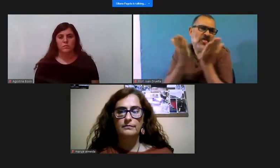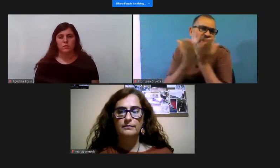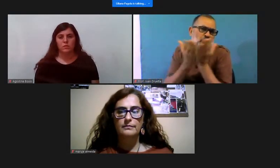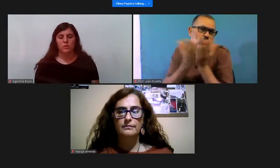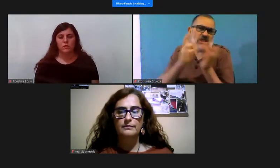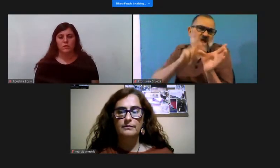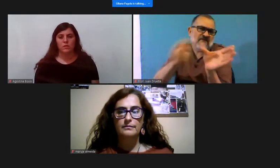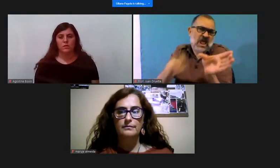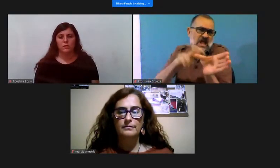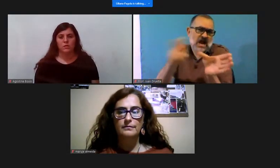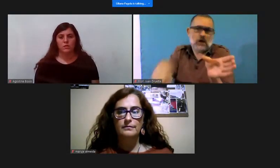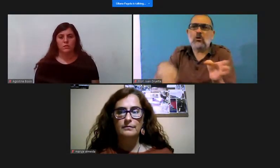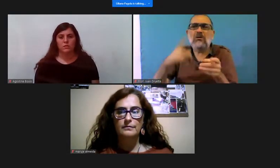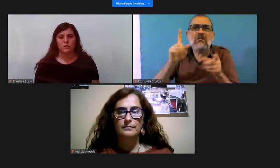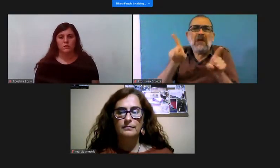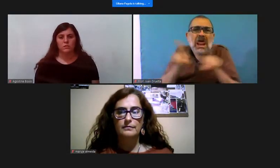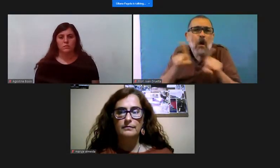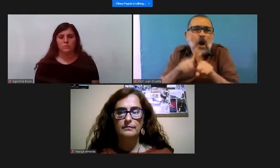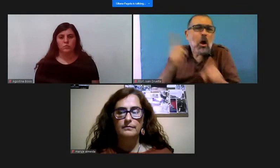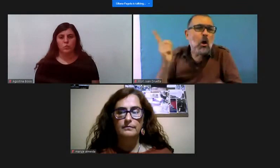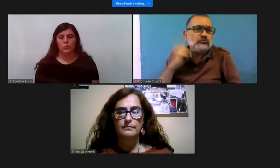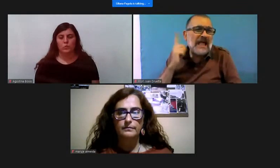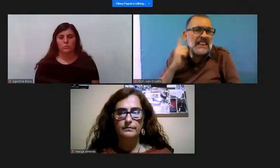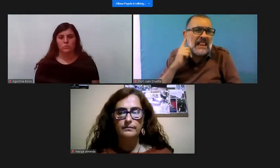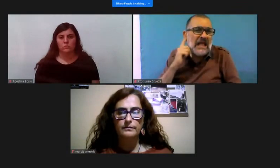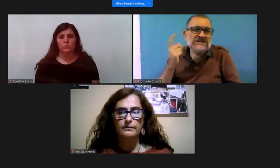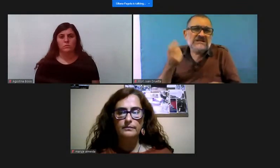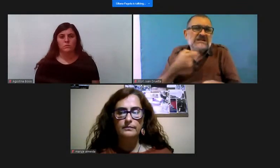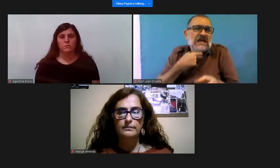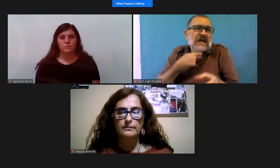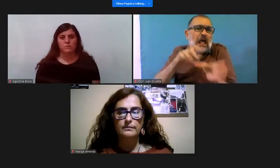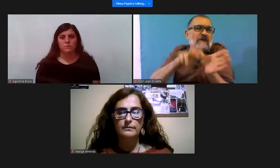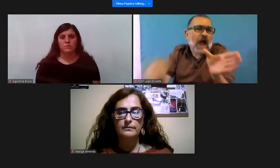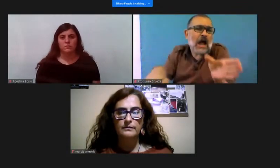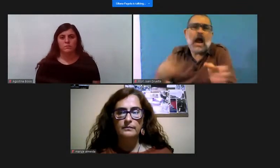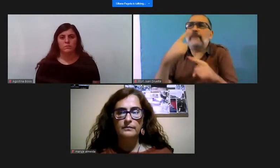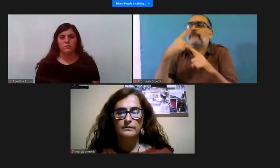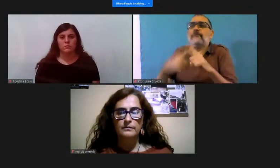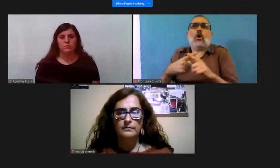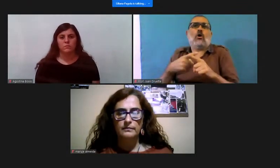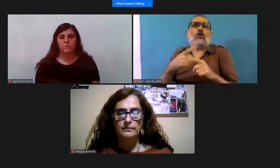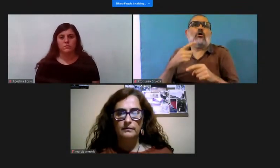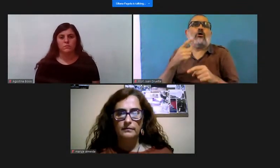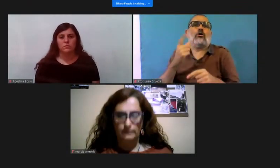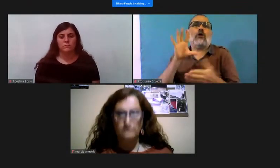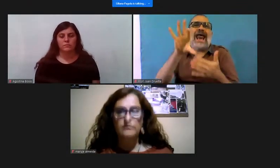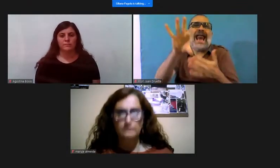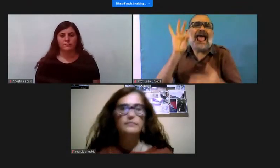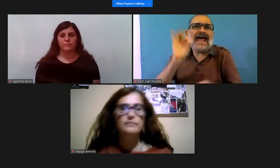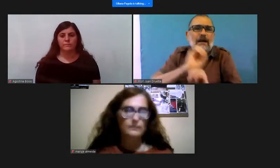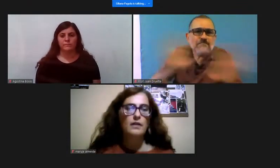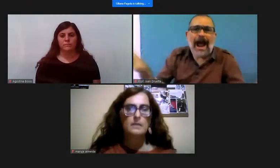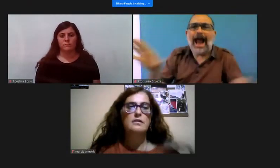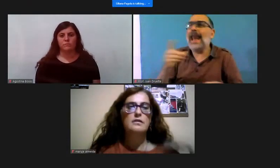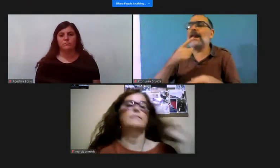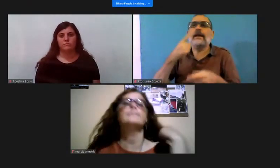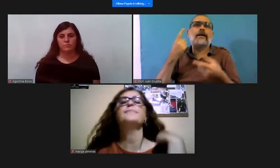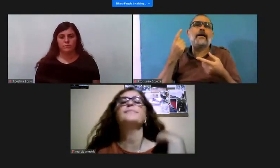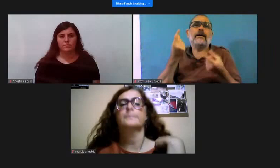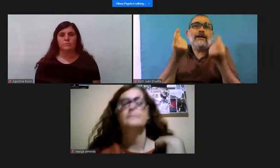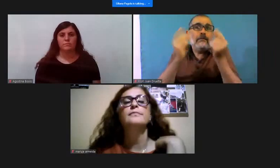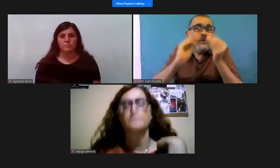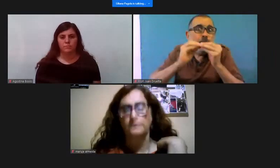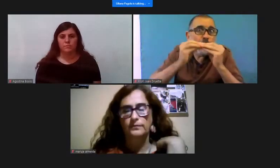todas personas sordas, bueno, a otros dejaron, porque bueno, se bajaron de la propuesta, pero lo mismo pasa con las personas oyentes, que por ahí se preinscriben